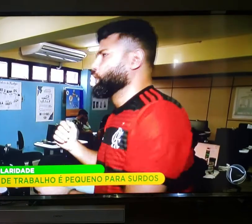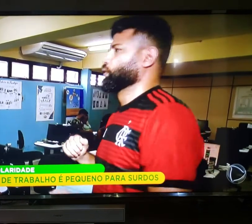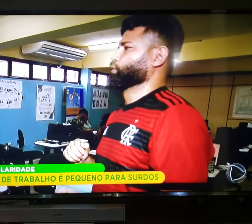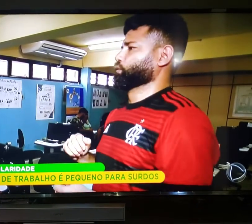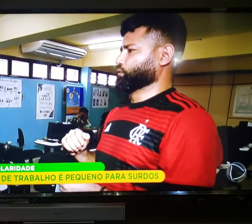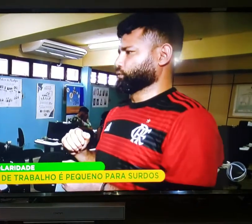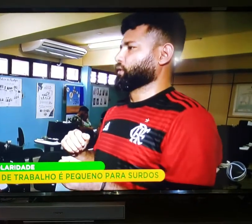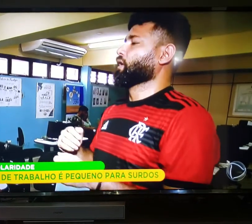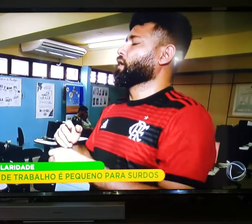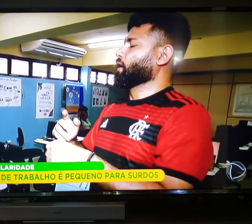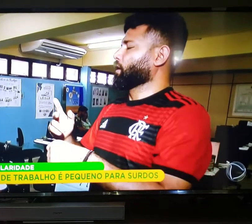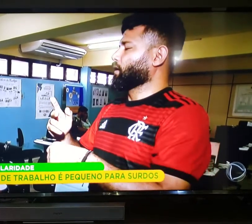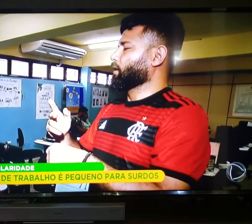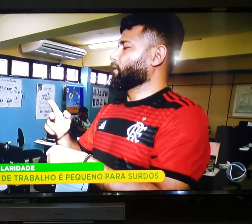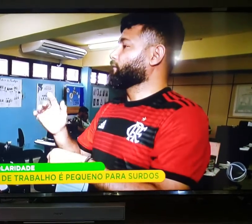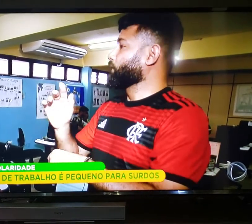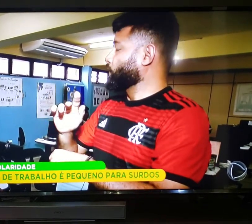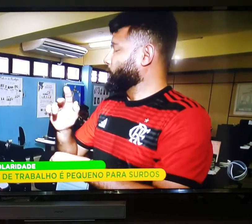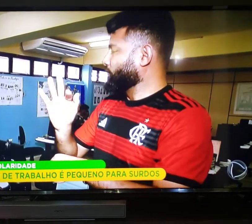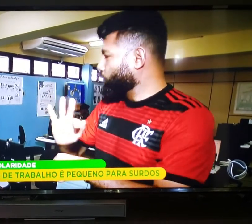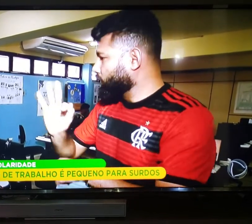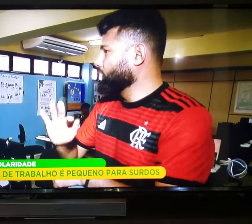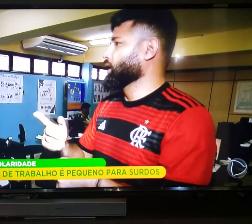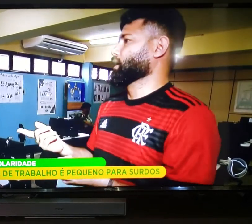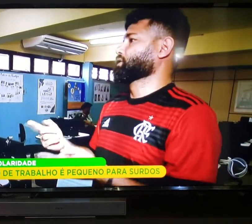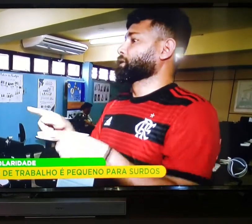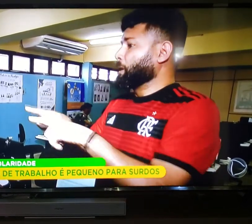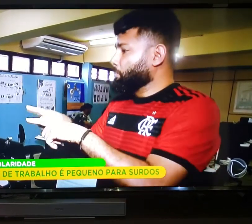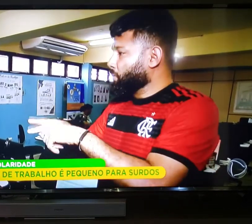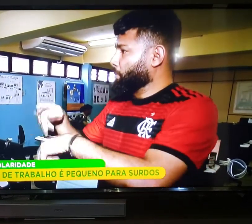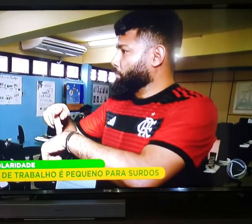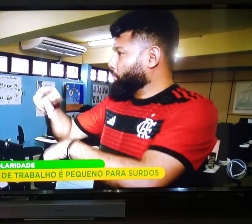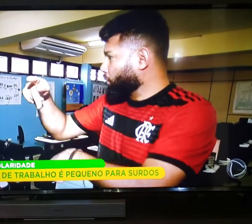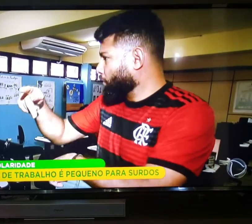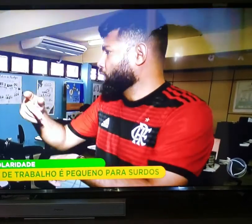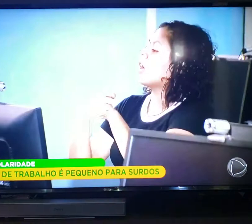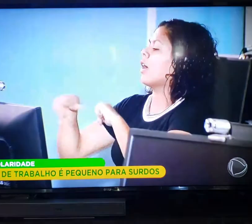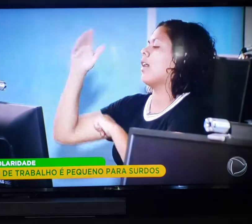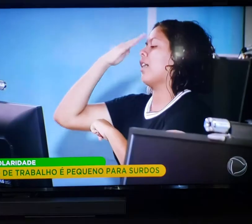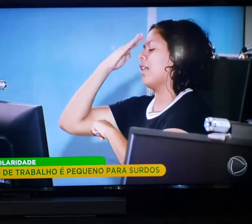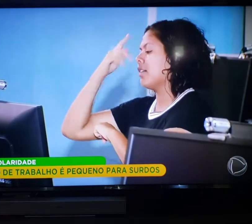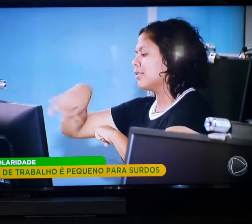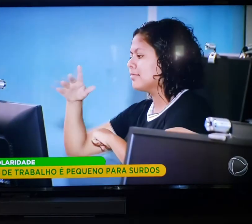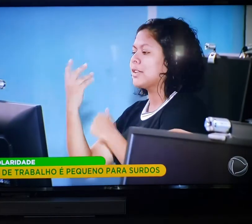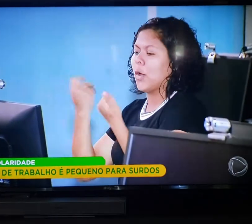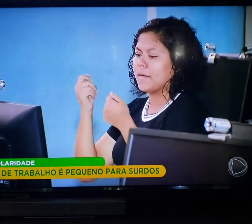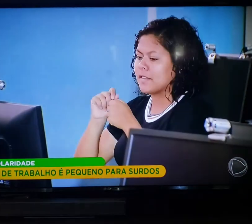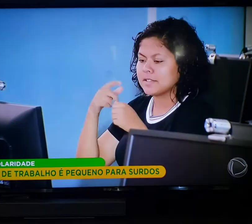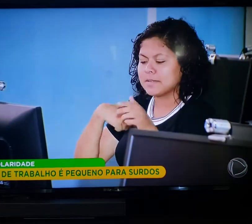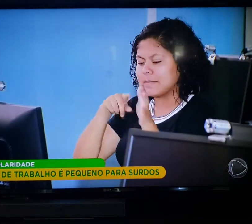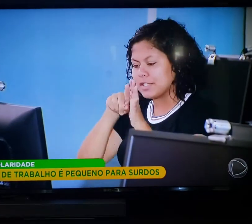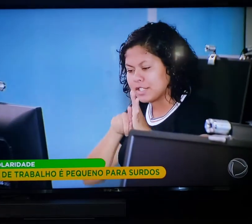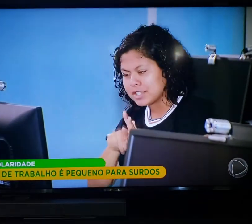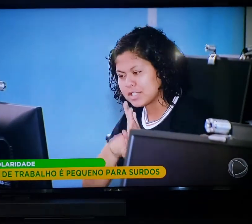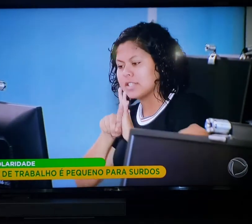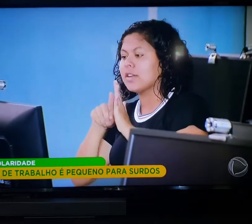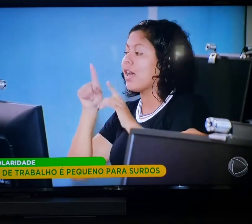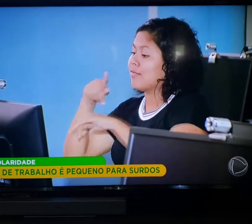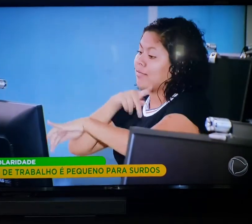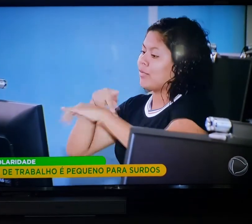foi e correu atrás, né? Se esforçou, estudou, lutou para conseguir um salário melhor. Uma das alunas dele é a Paloma, que sonha em